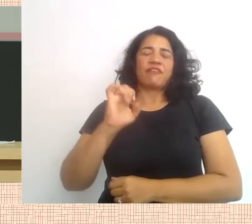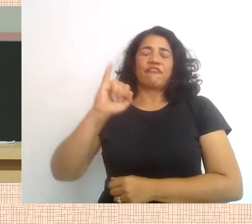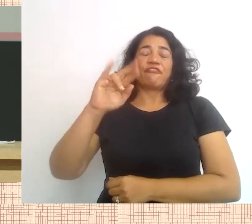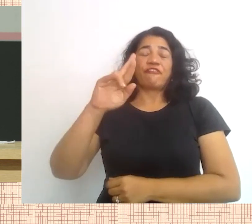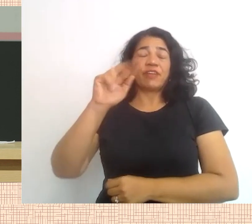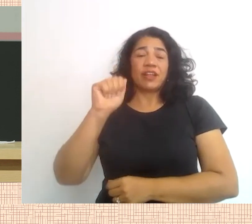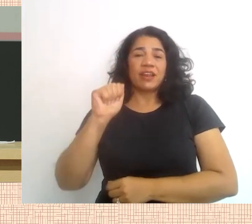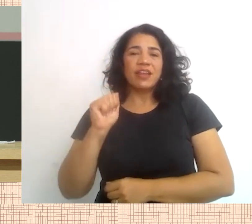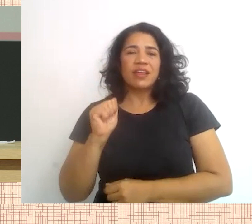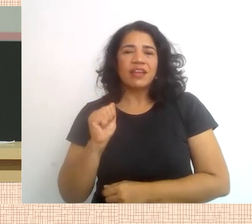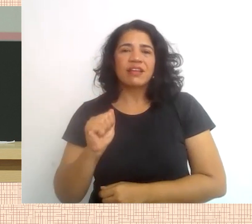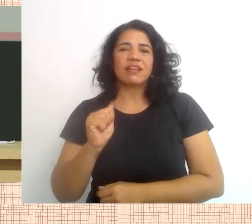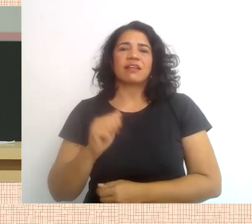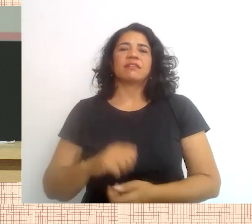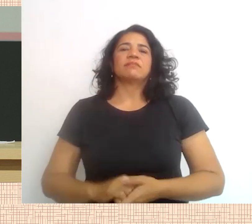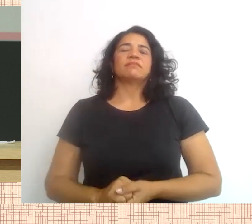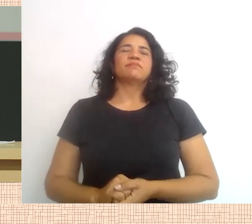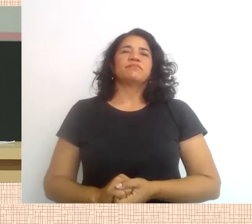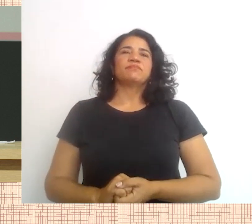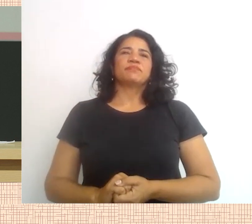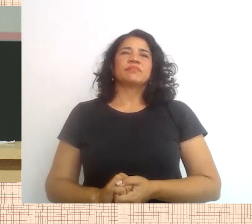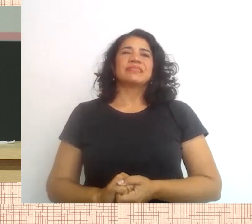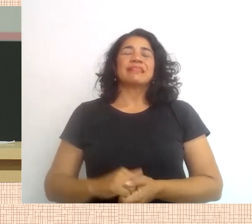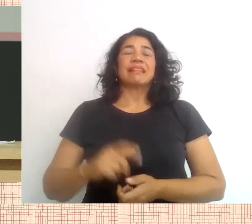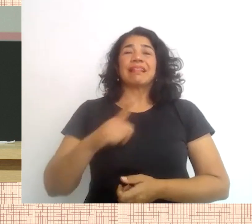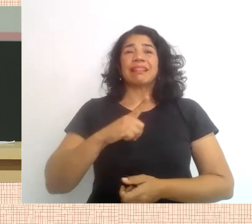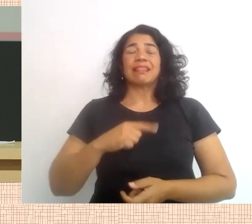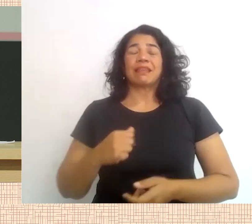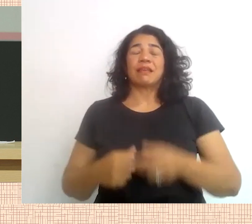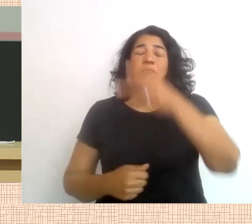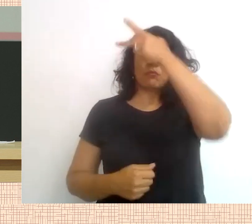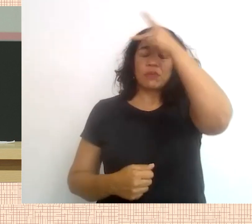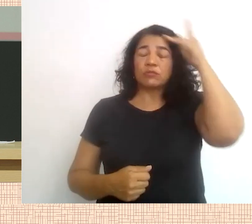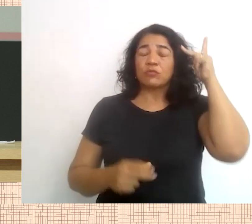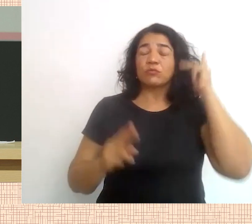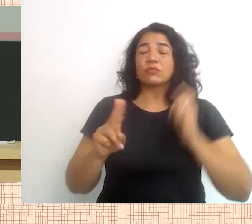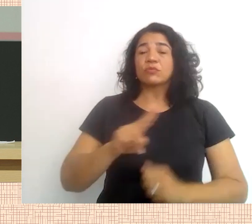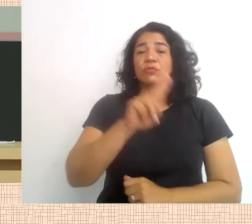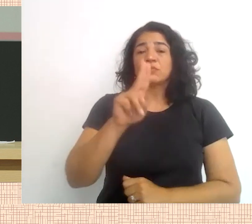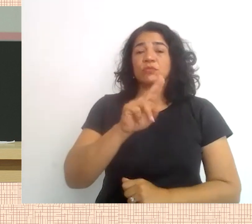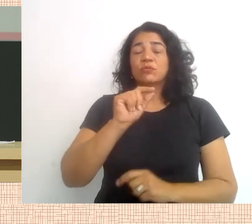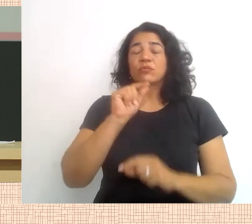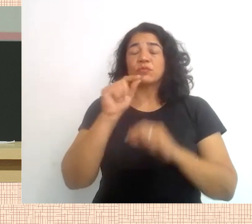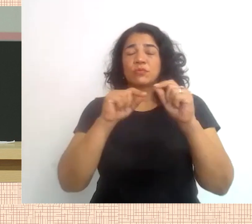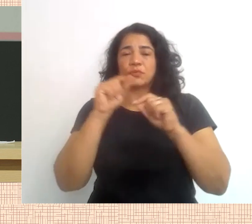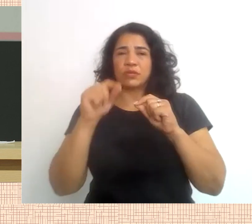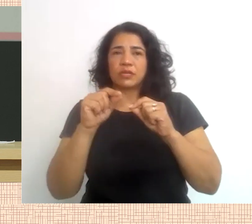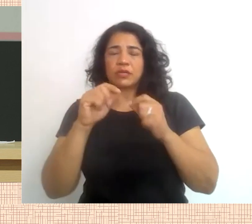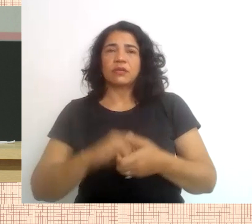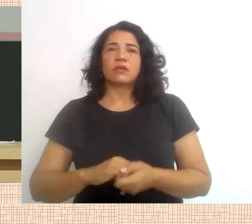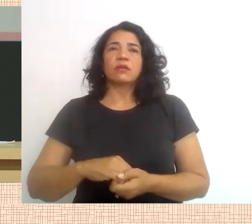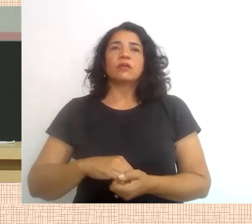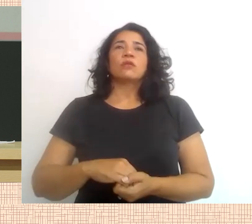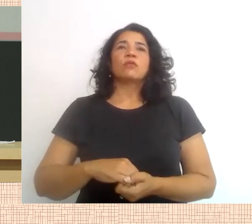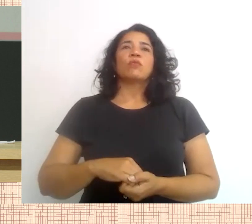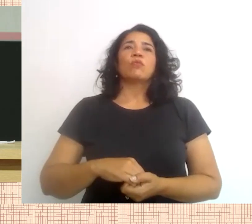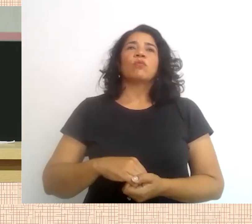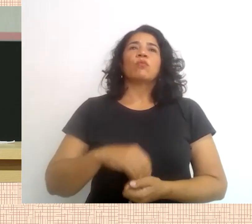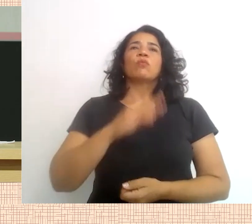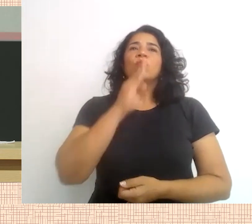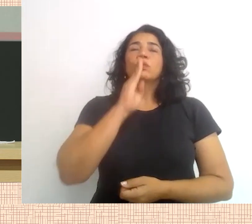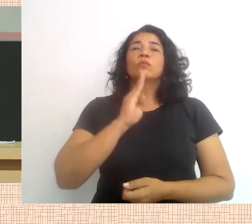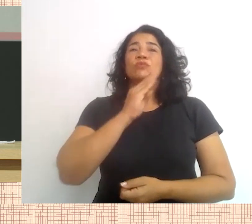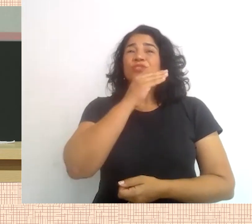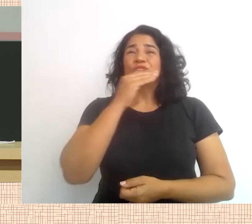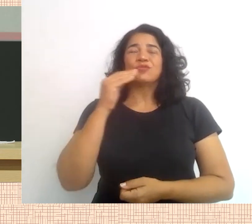pecado com isso. Não tem valor nenhum contra a sensualidade. Isso está em Colossenses 2, 20 a 23, vocês